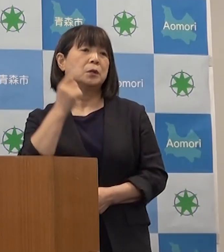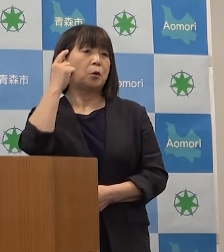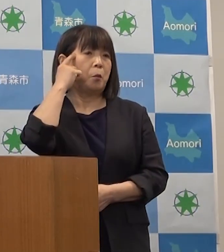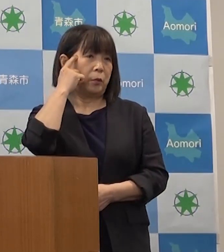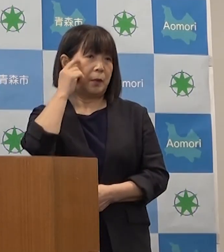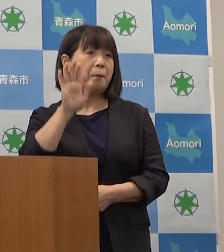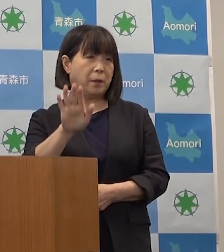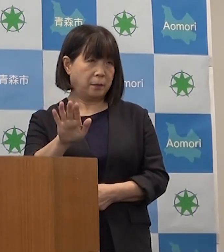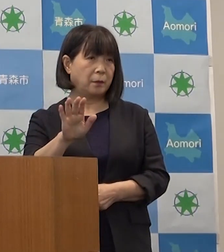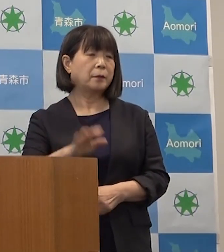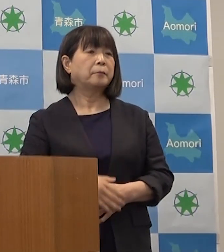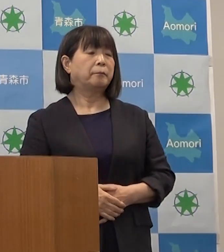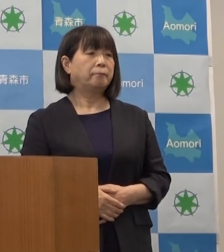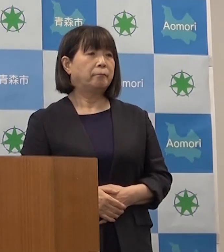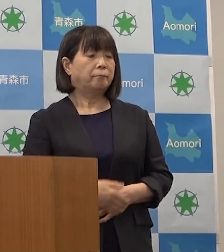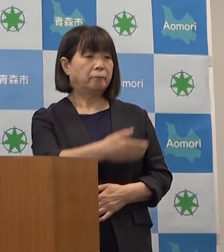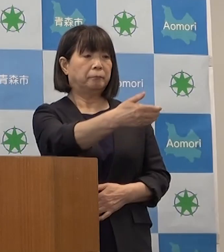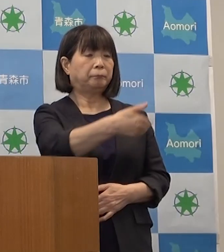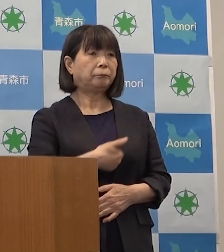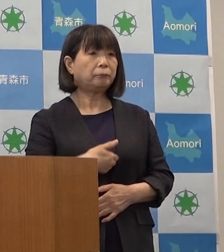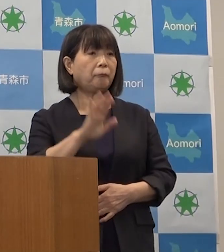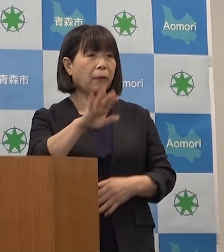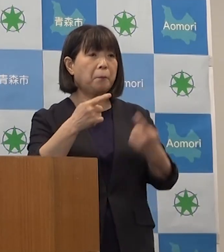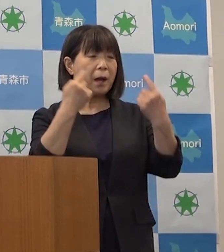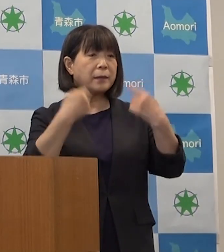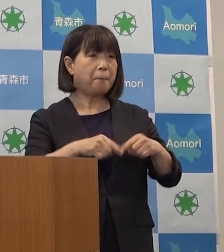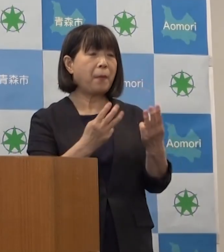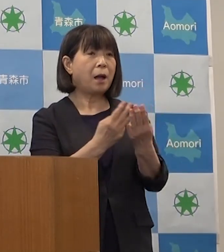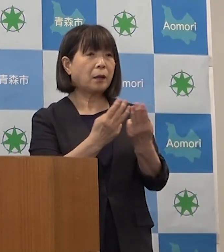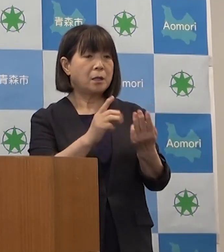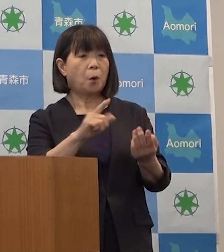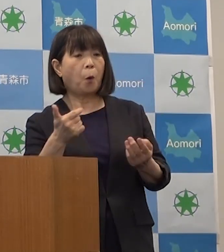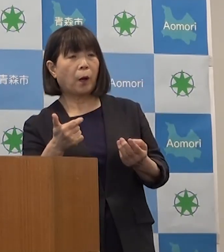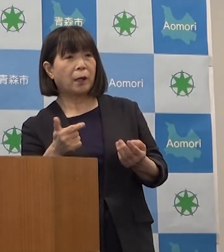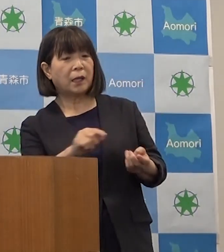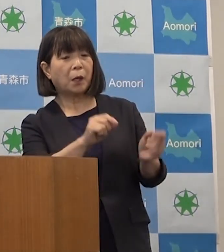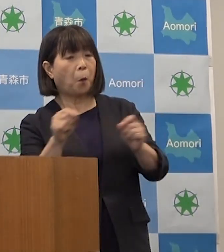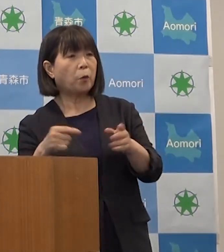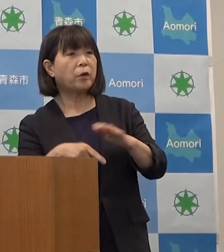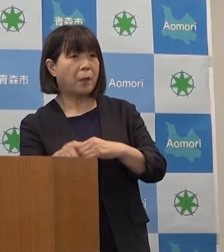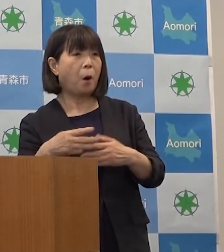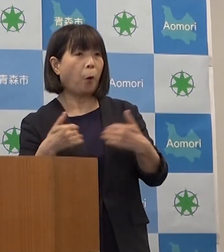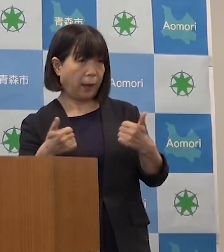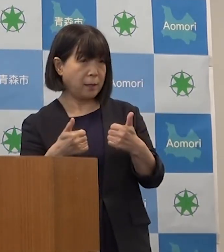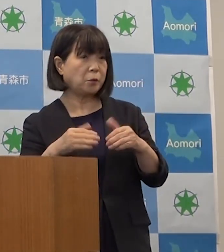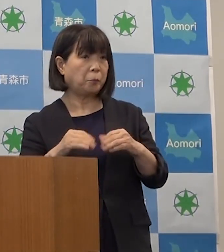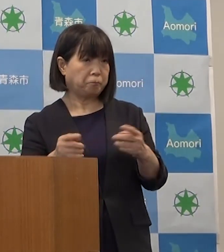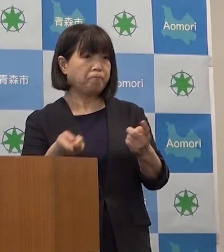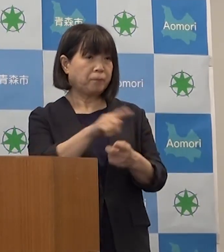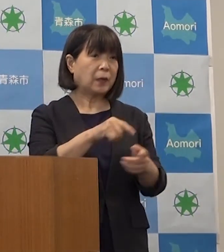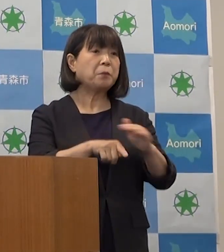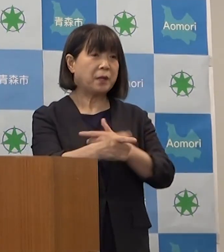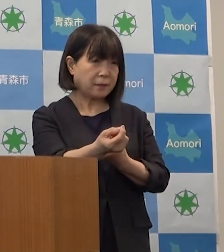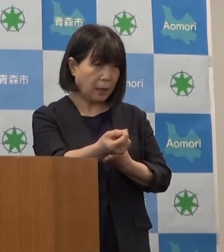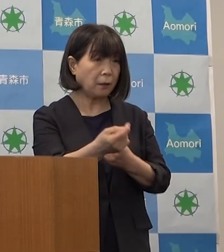ます。 確認ですが、移行というのはマイナ保険証への移行という。 はい、そうです、そうです。 ありがとうございます。 はい、よろしいでしょうか。